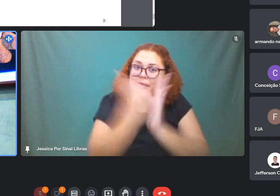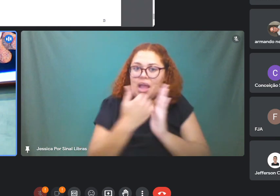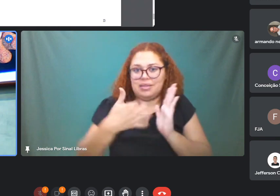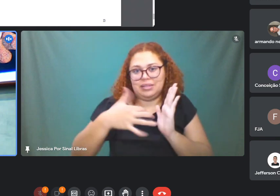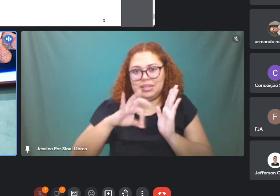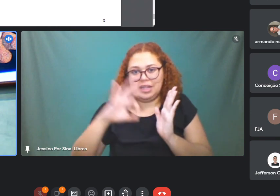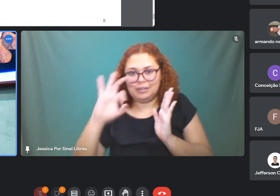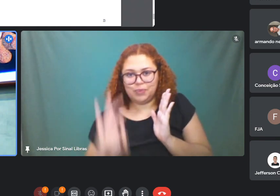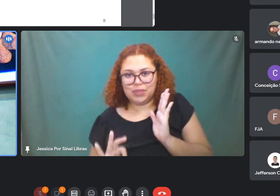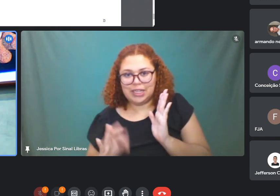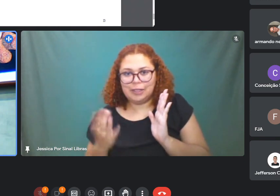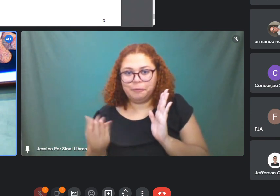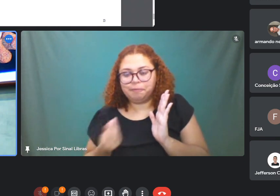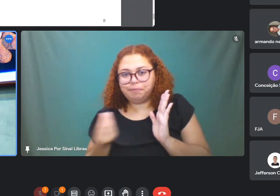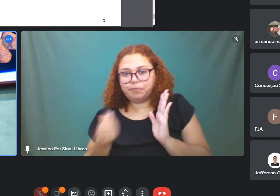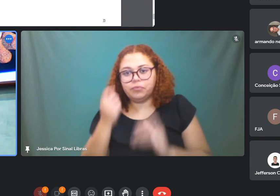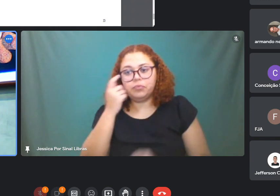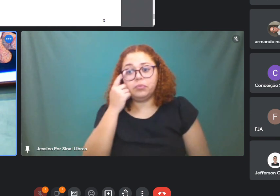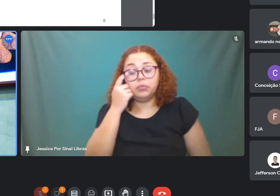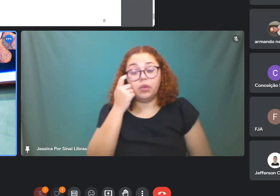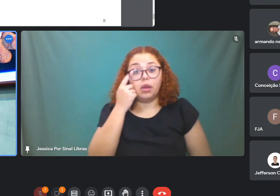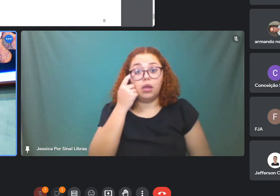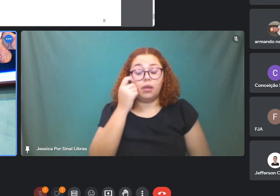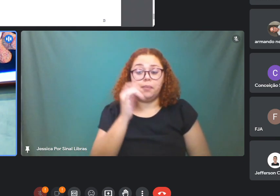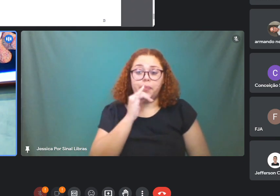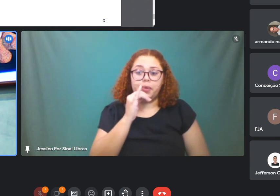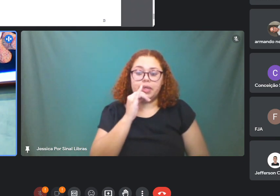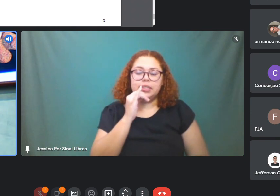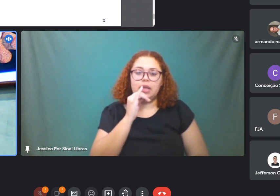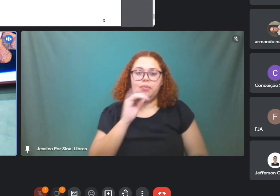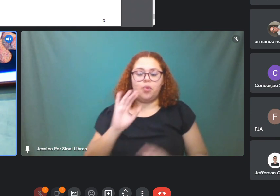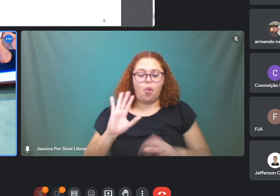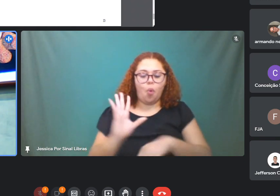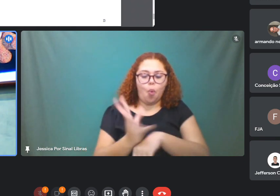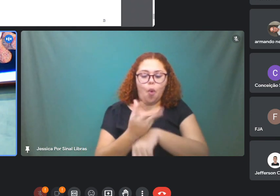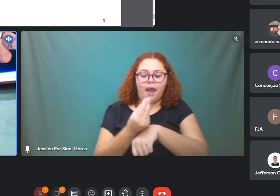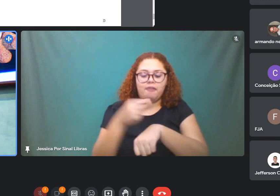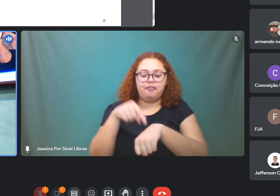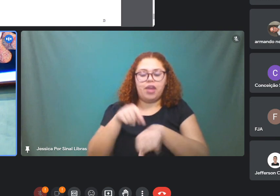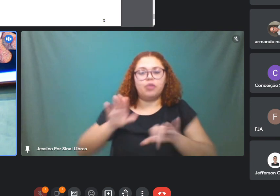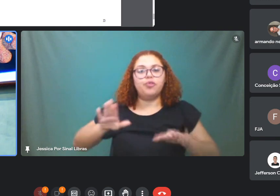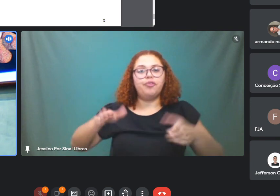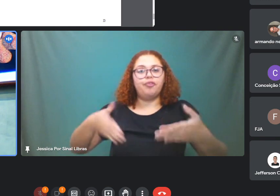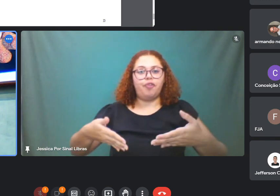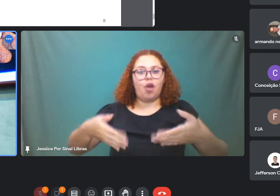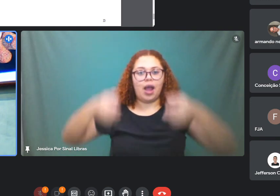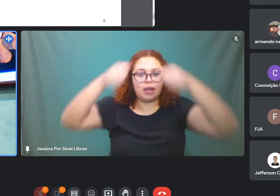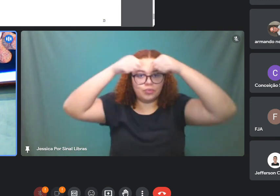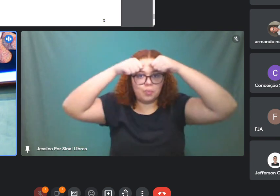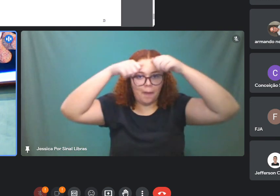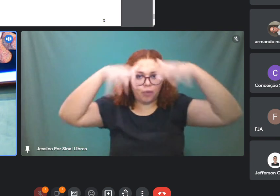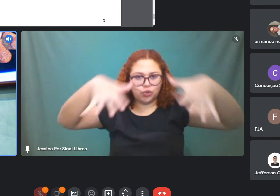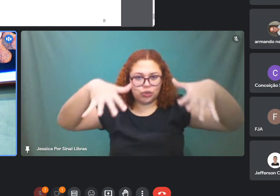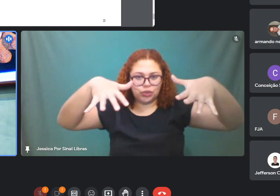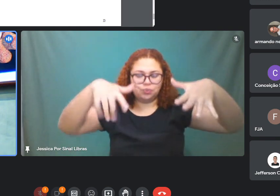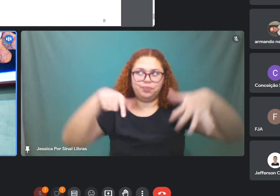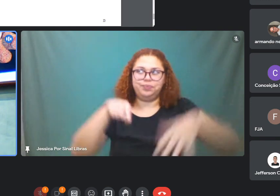para pessoas autistas, por exemplo, já vai exigir, né, uma série de coisas que